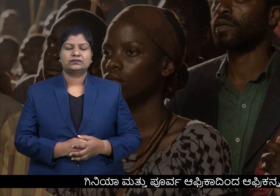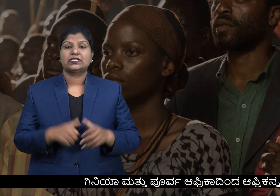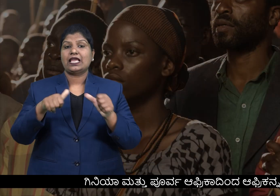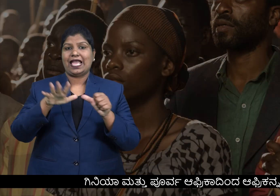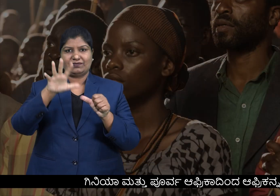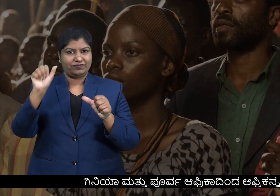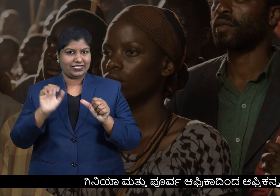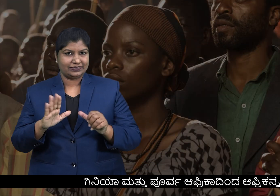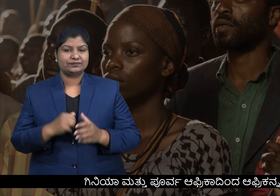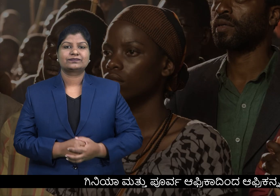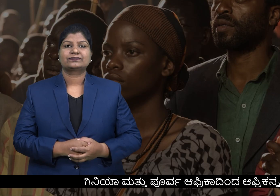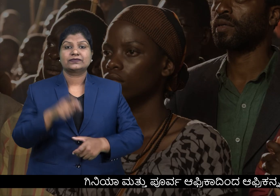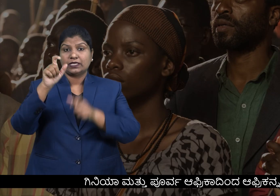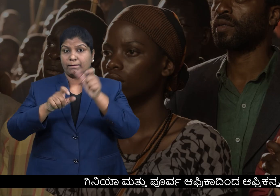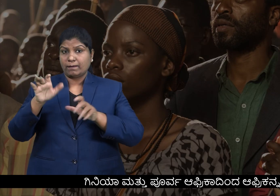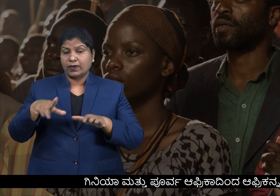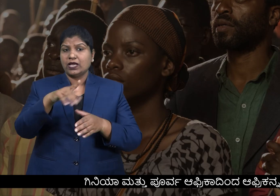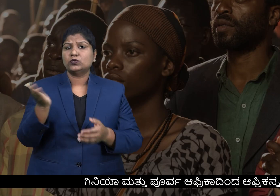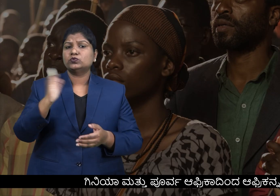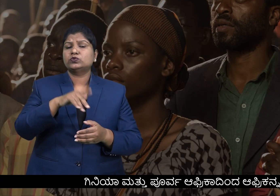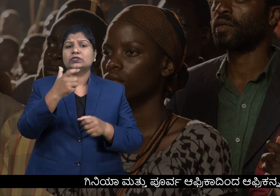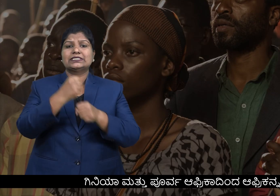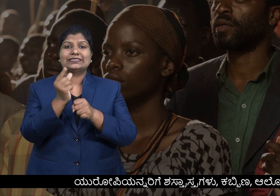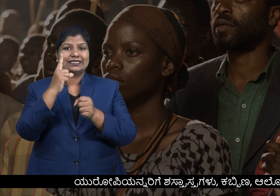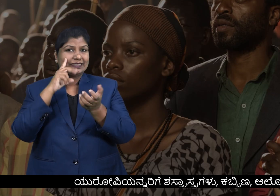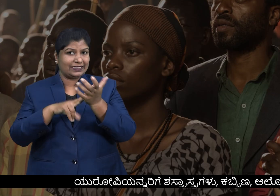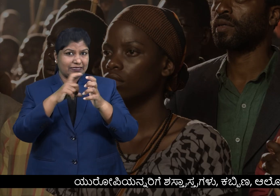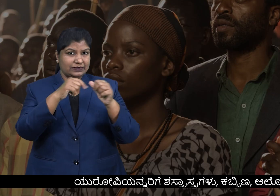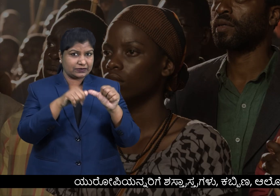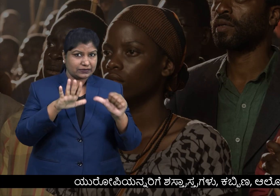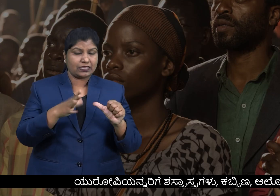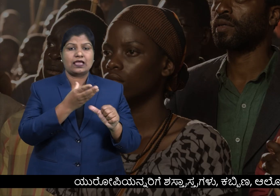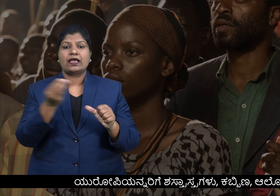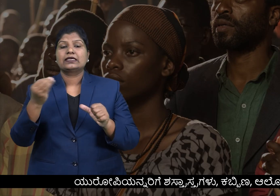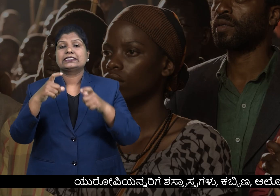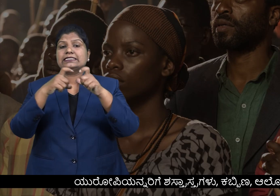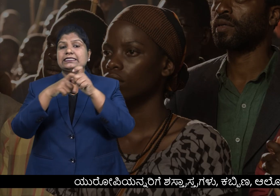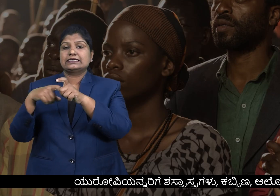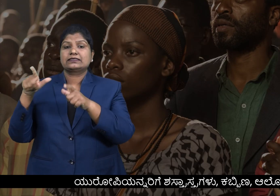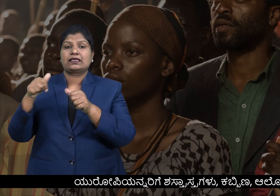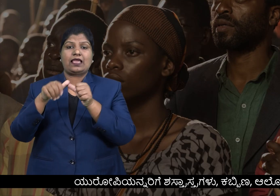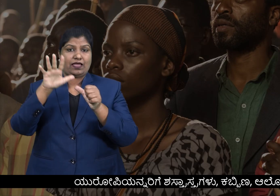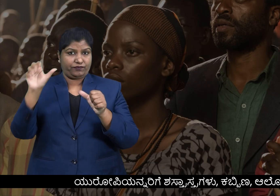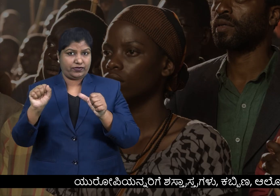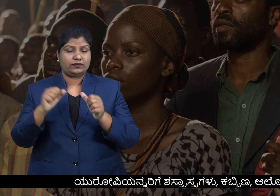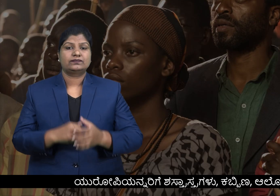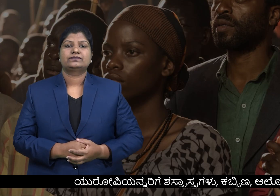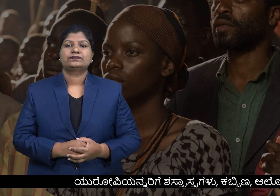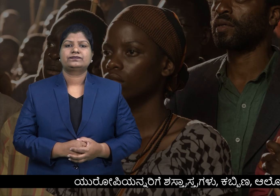ಮತ್ತು ಪೂರ್ವ ಆಫ್ರಿಕಾದಿಂದ ಆಫ್ರಿಕನ್ನರನ್ನು ಯುರೋಪಿಯನ್ನರಿಗೆ ಶಸ್ತ್ರಾಸ್ತ್ರಗಳು,